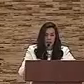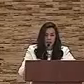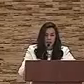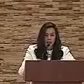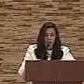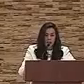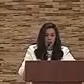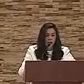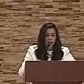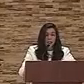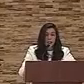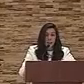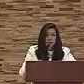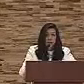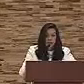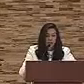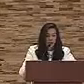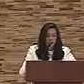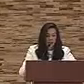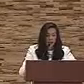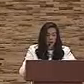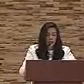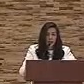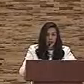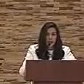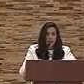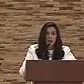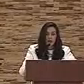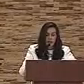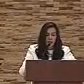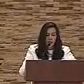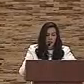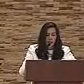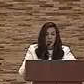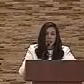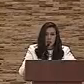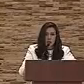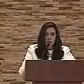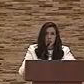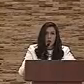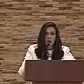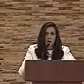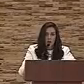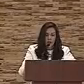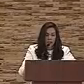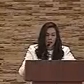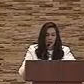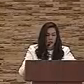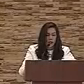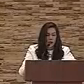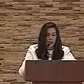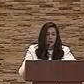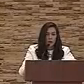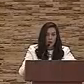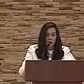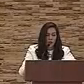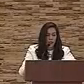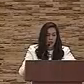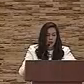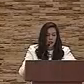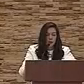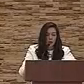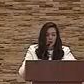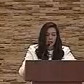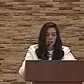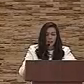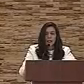Discapacidad. Esta es una iniciativa en la que se muestra nuestra decidida adhesión y compromiso ético con la inclusión, la